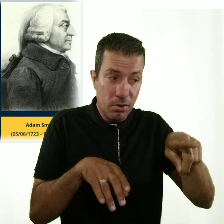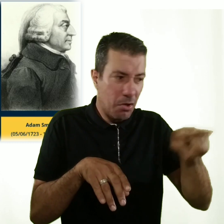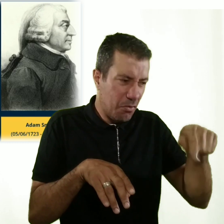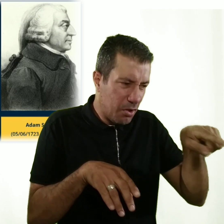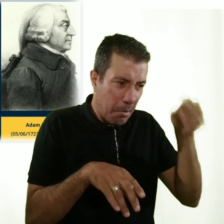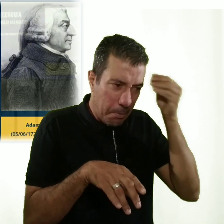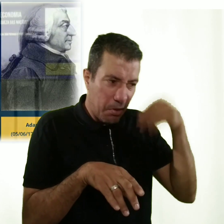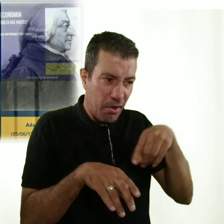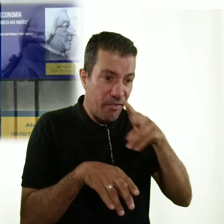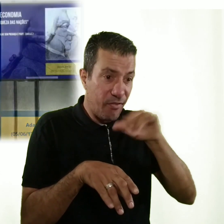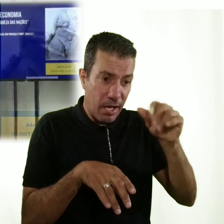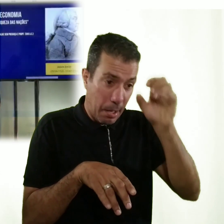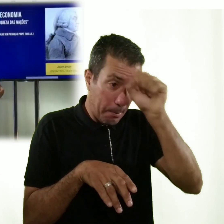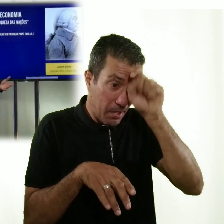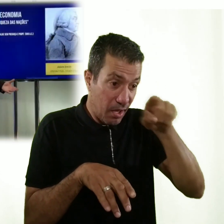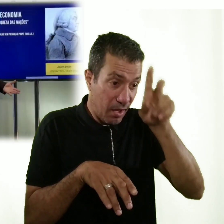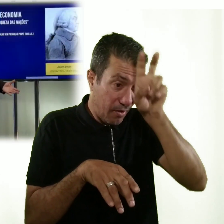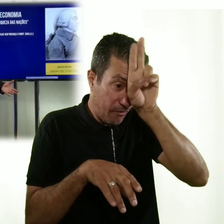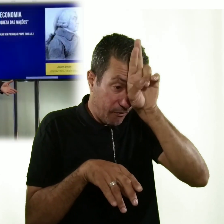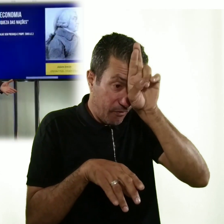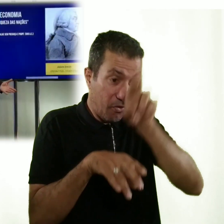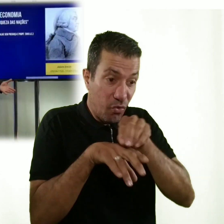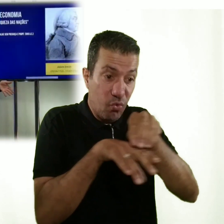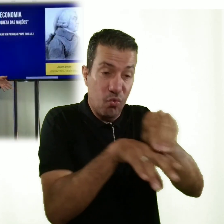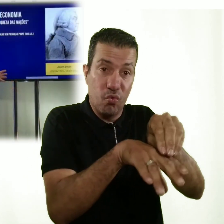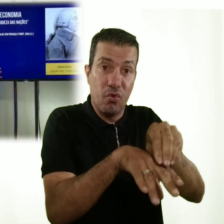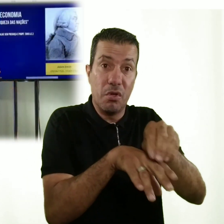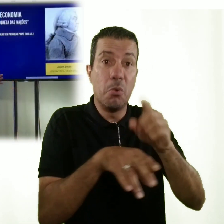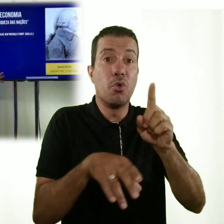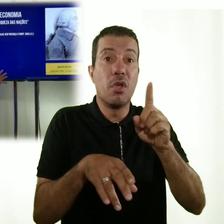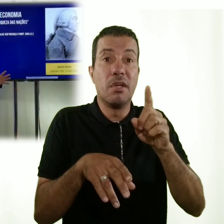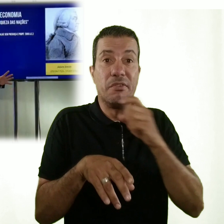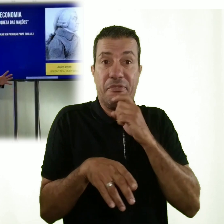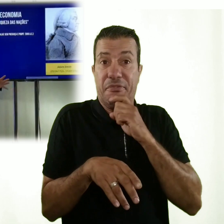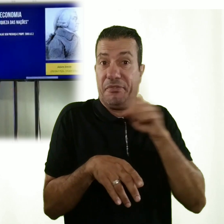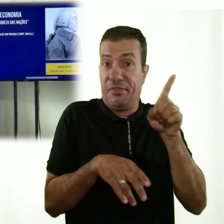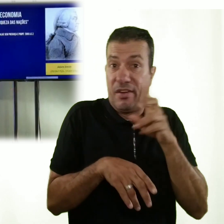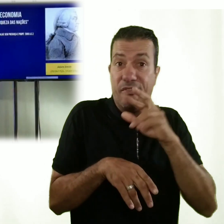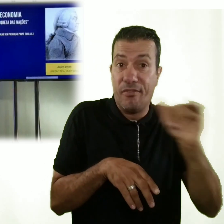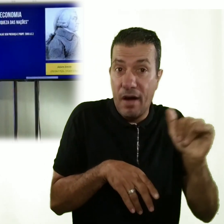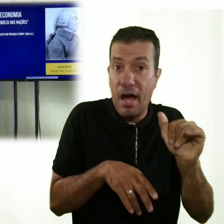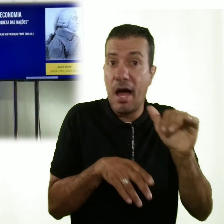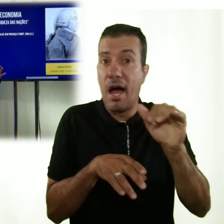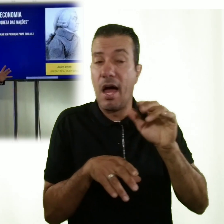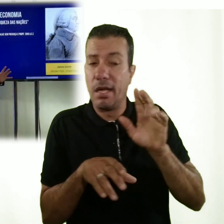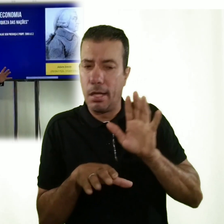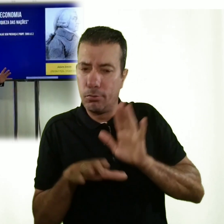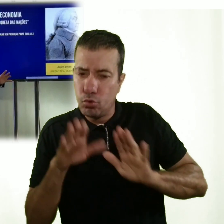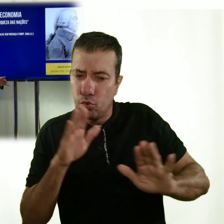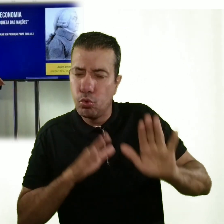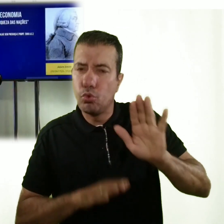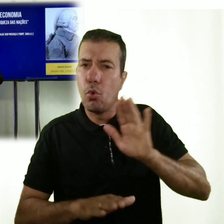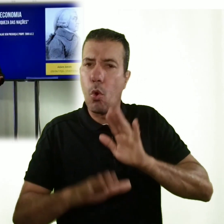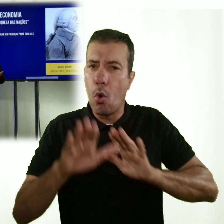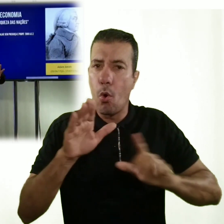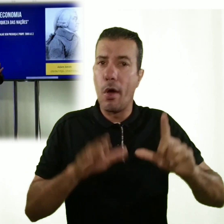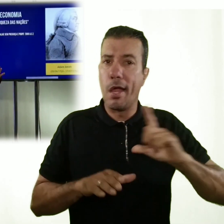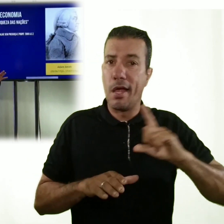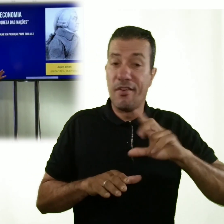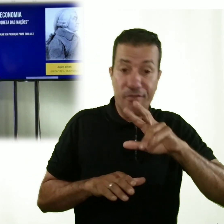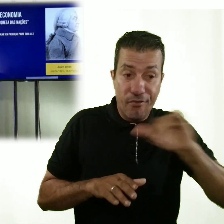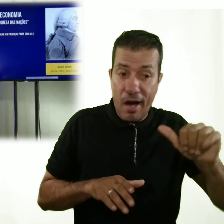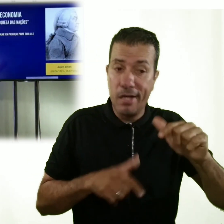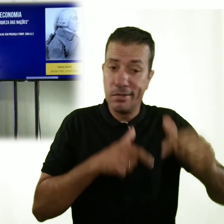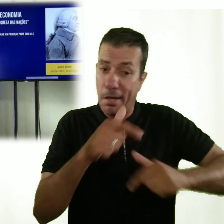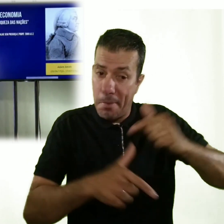sabe que vai chegar um dia, não vai ter comida lá fora, por causa do inverno. Mas ela poupou, ela tem. Então vai trabalhar e não